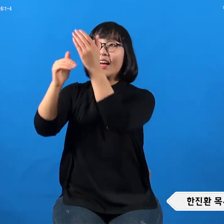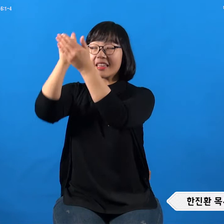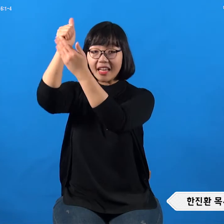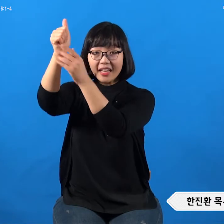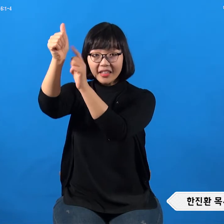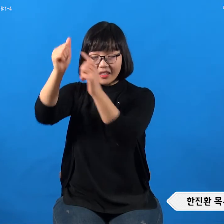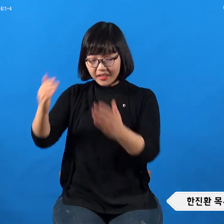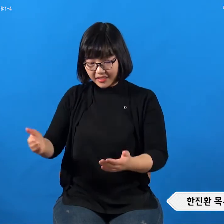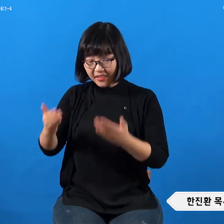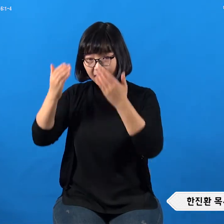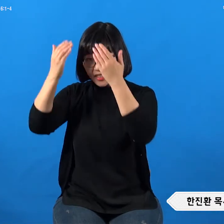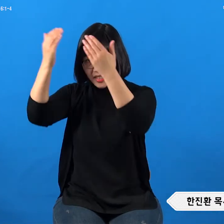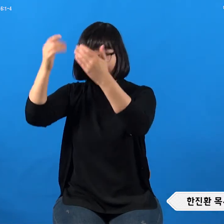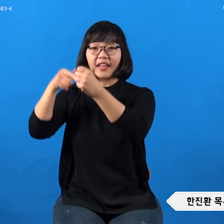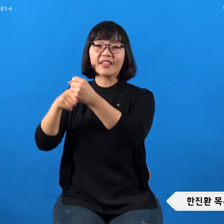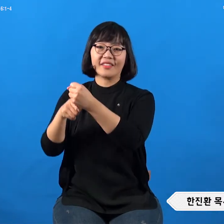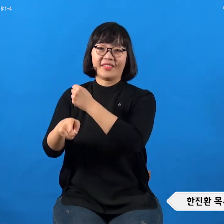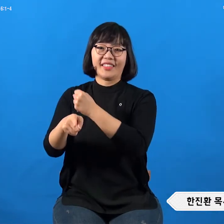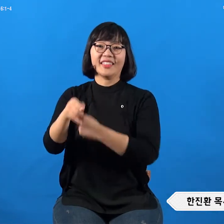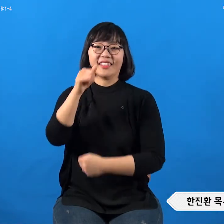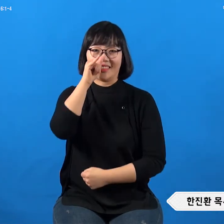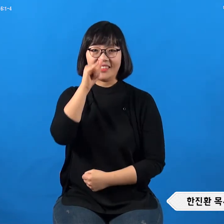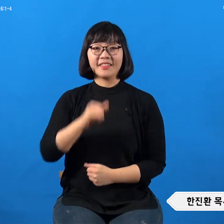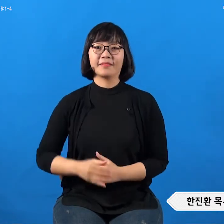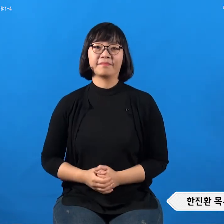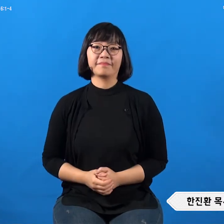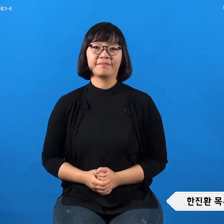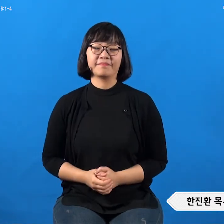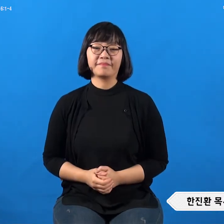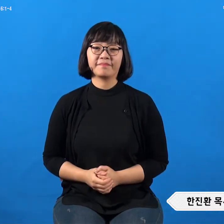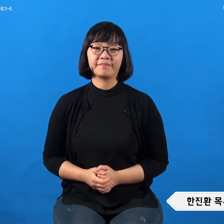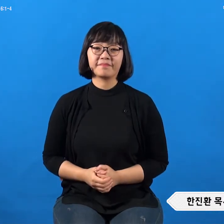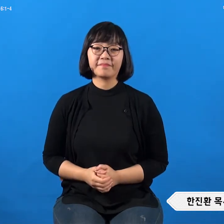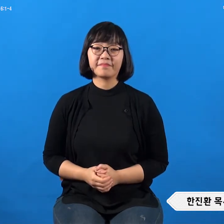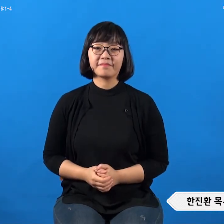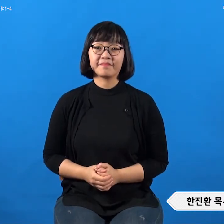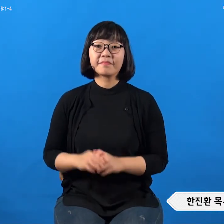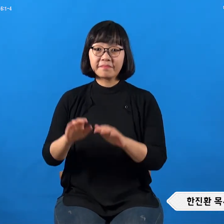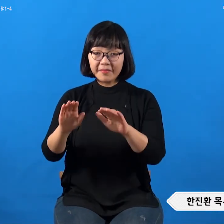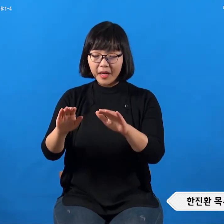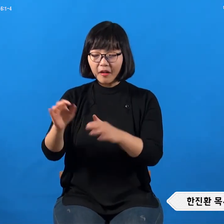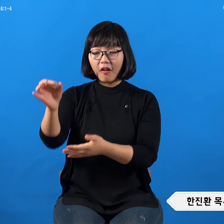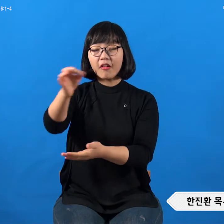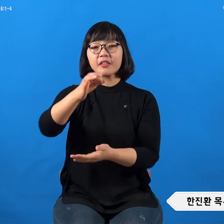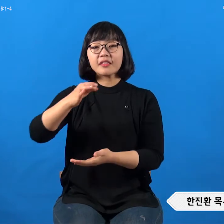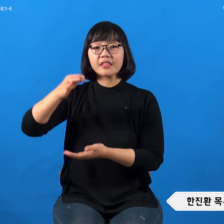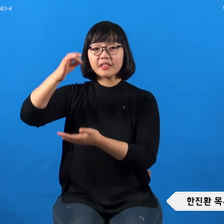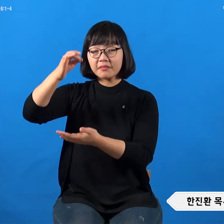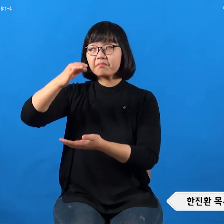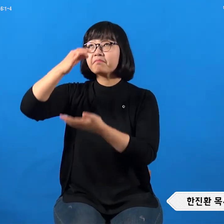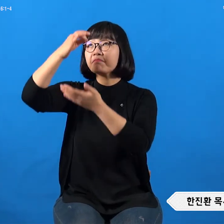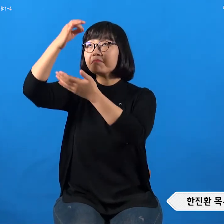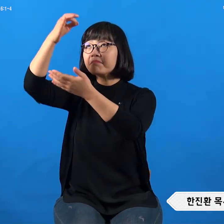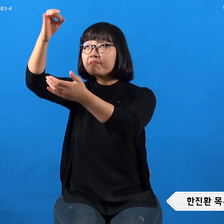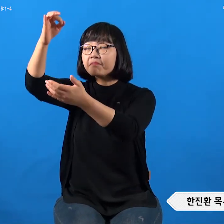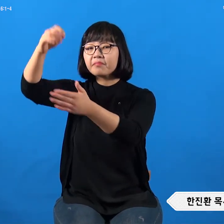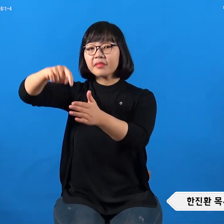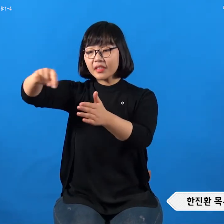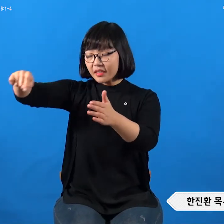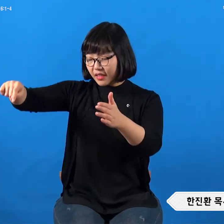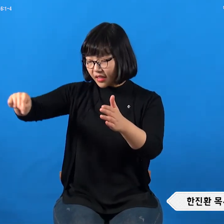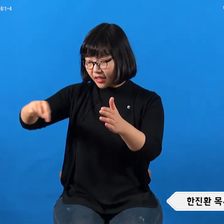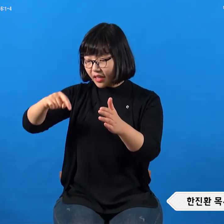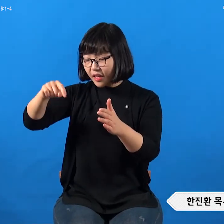하나님께 올려드린다, 봉헌해 드린다 하는 뜻입니다. 물론 하나님께 바쳐 드린